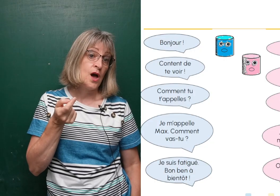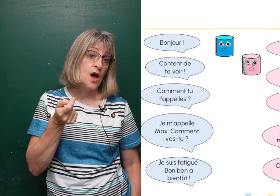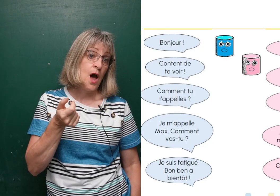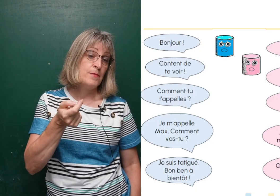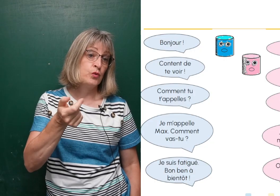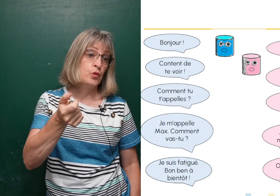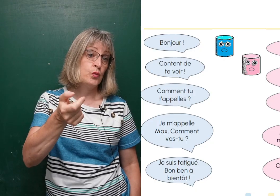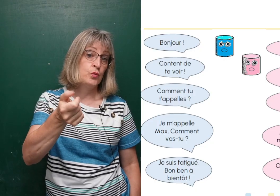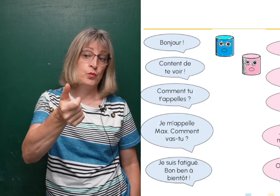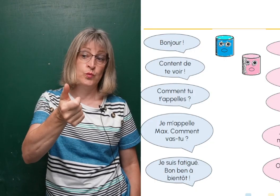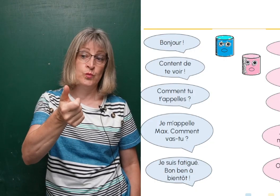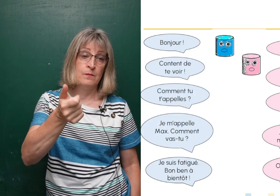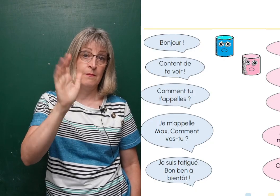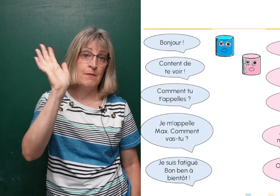à bientôt. Bye.